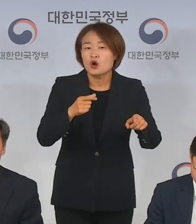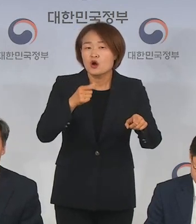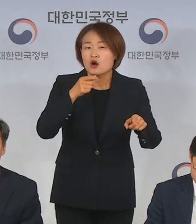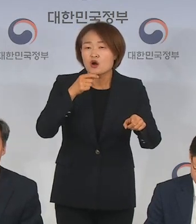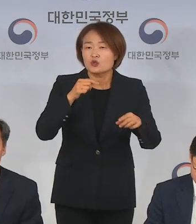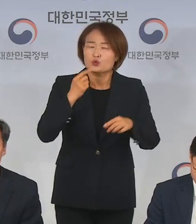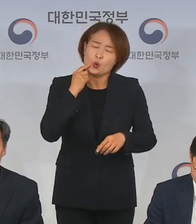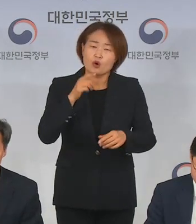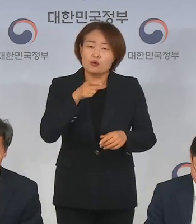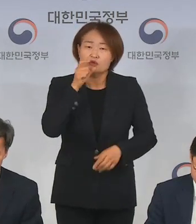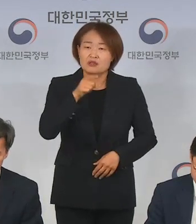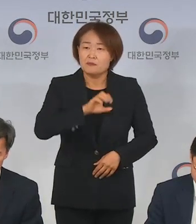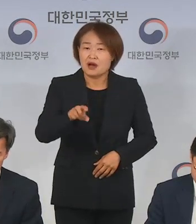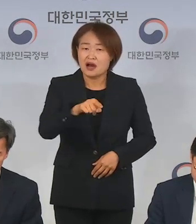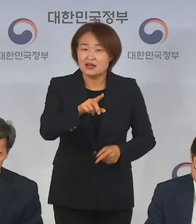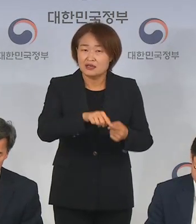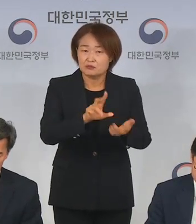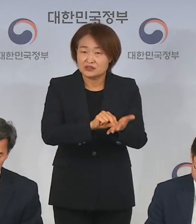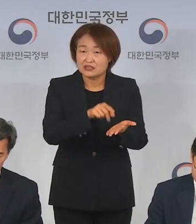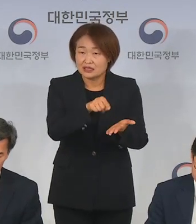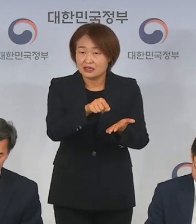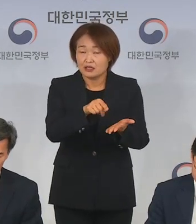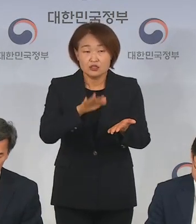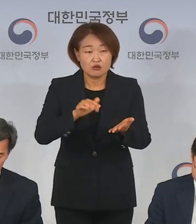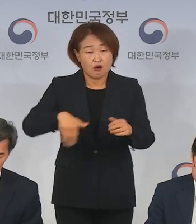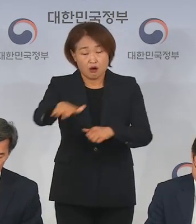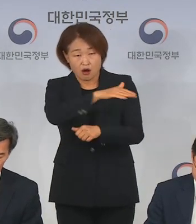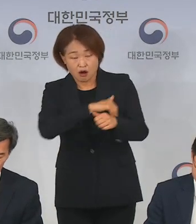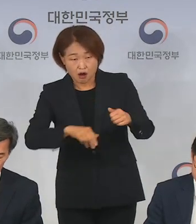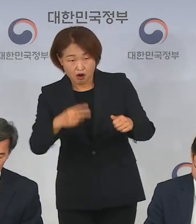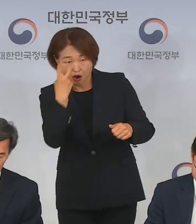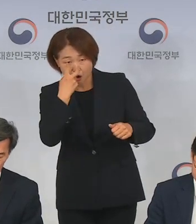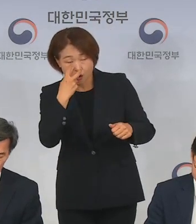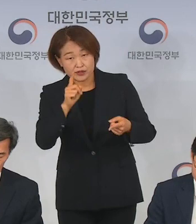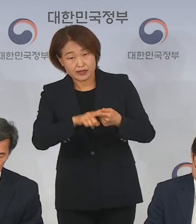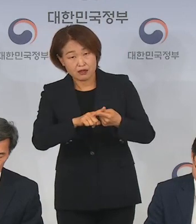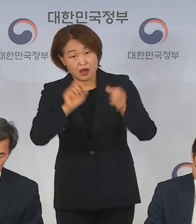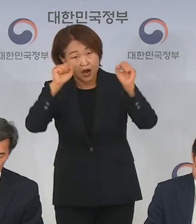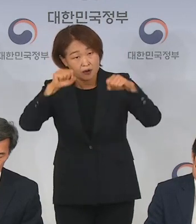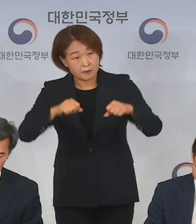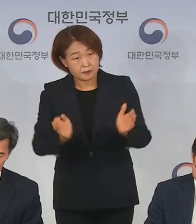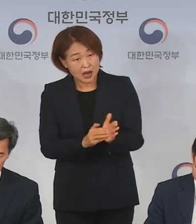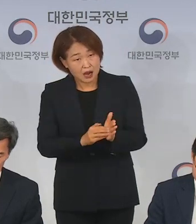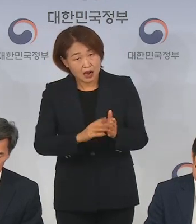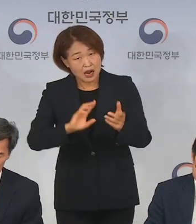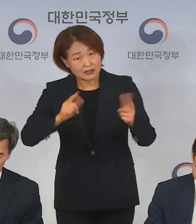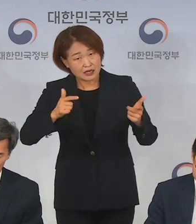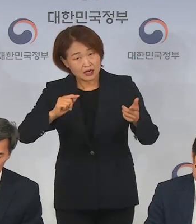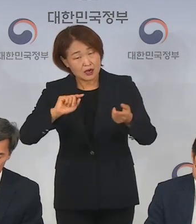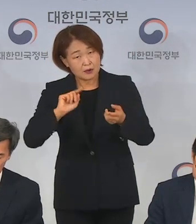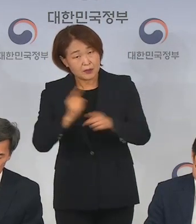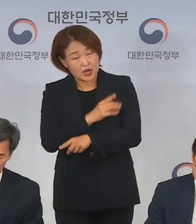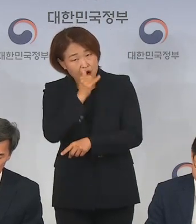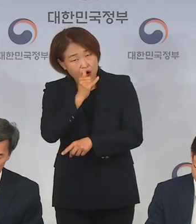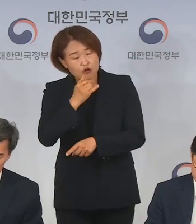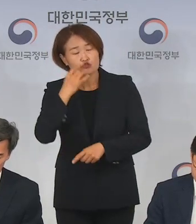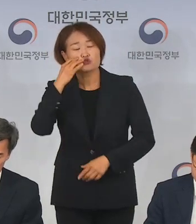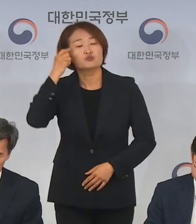전달했는데 그 방류 정화 시설 전반 둘러보기로 합의는 그대로 유지되는 건지 달라진 게 있는지 궁금합니다.